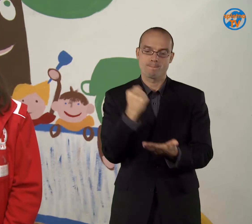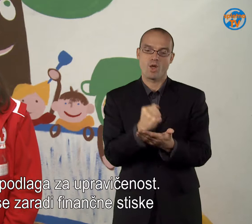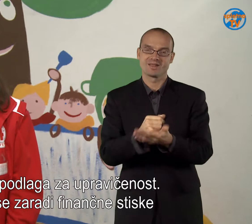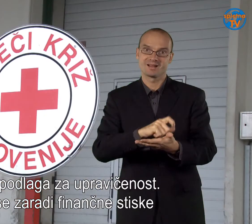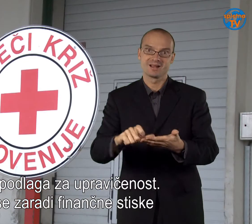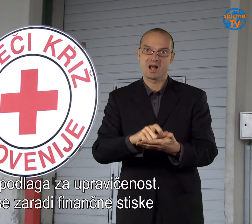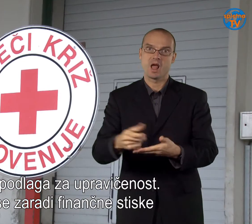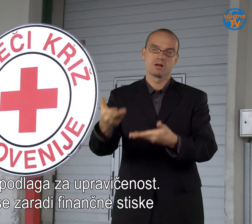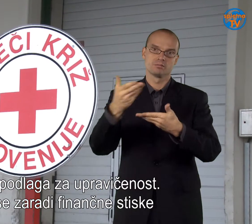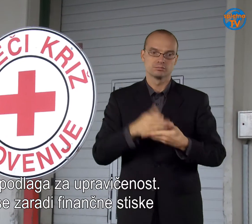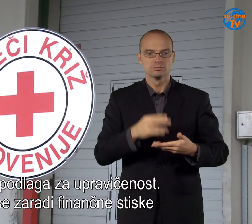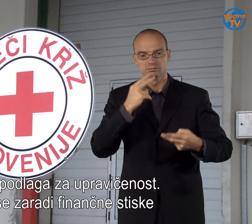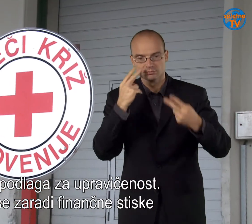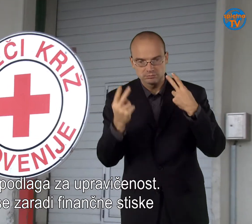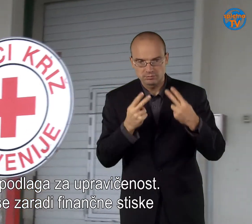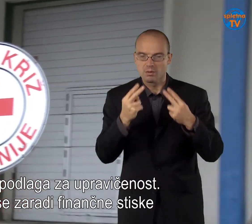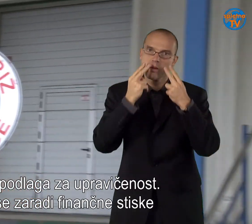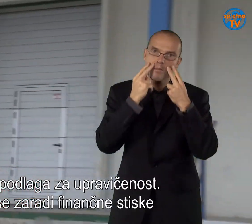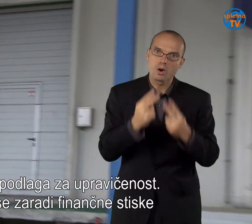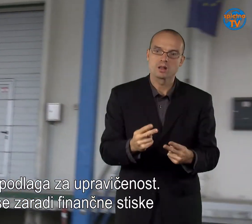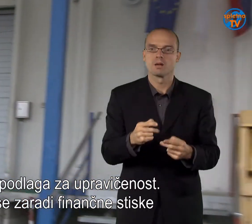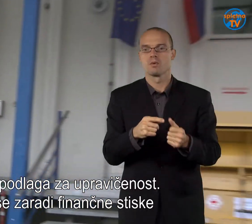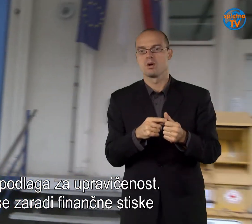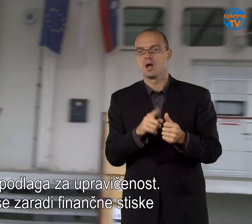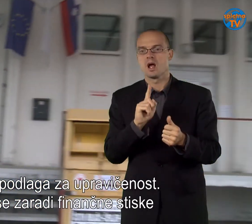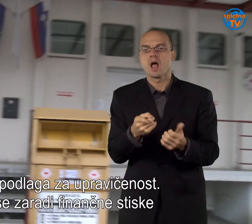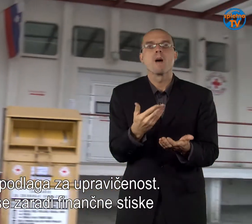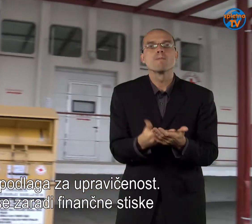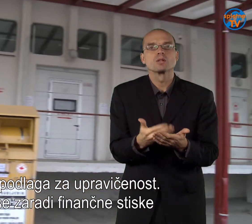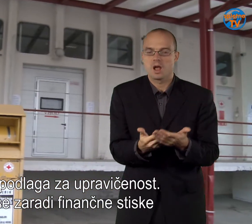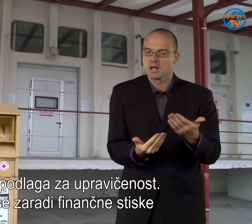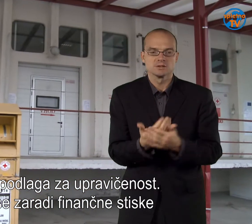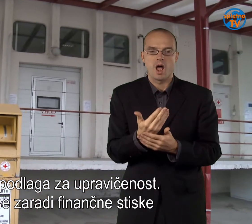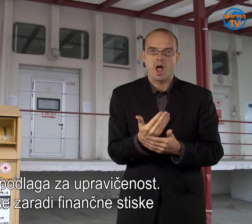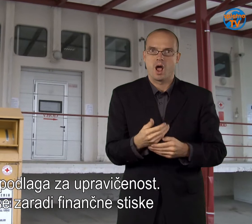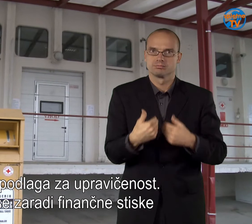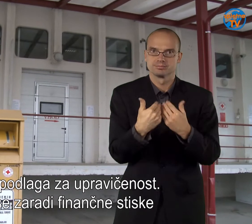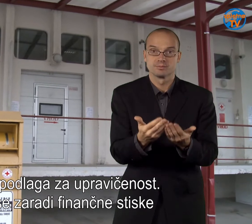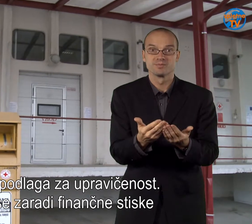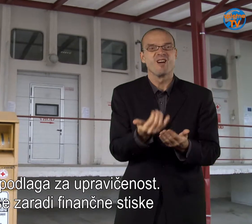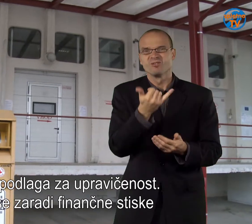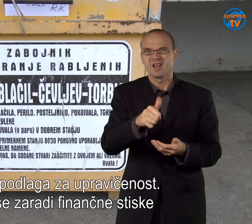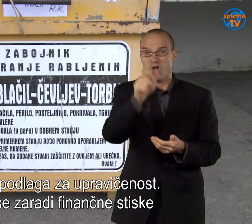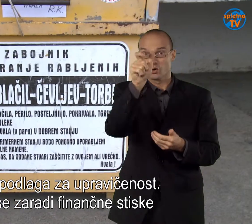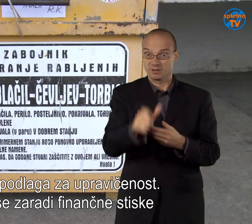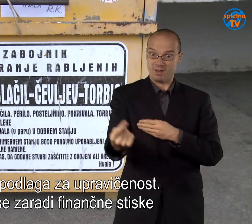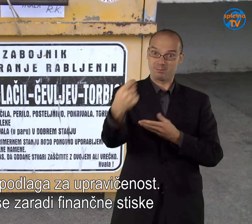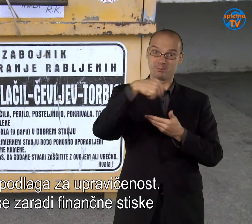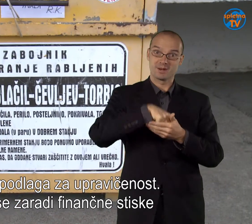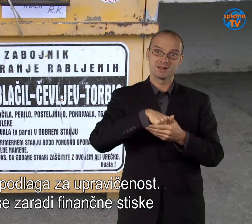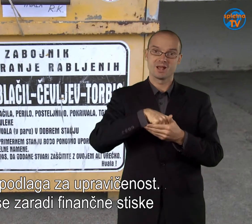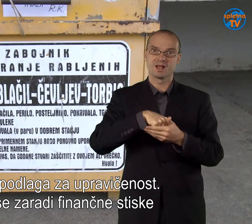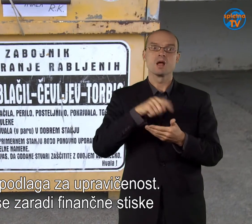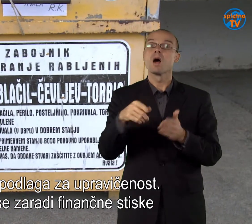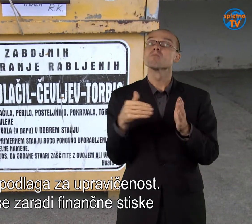seboj in takrat pogledamo, kakšna je podlaga za upravičenost in vsaka oseba, ki se oglasi pri